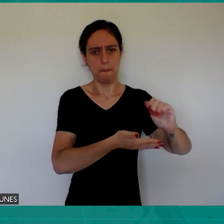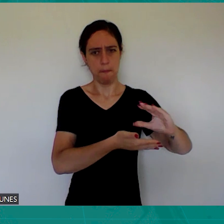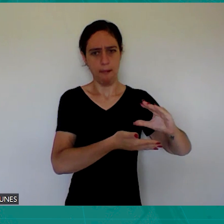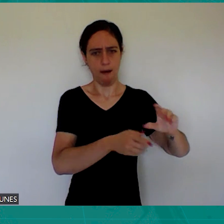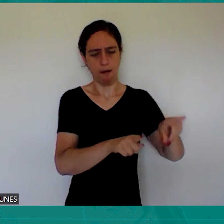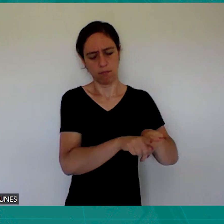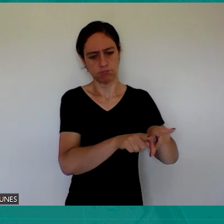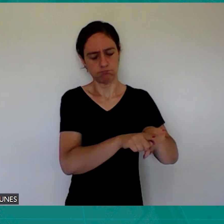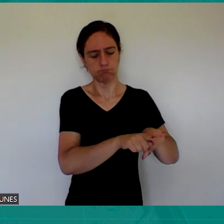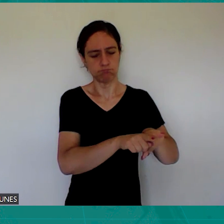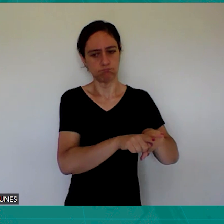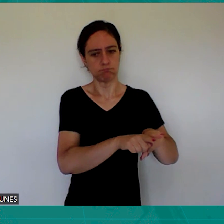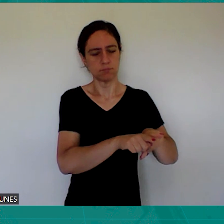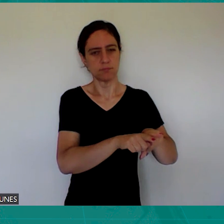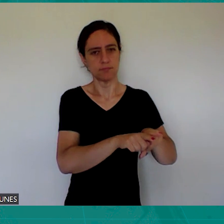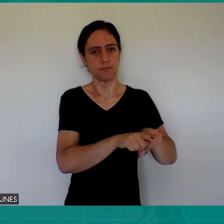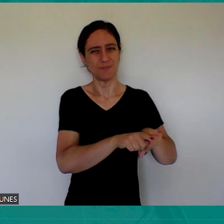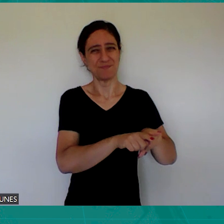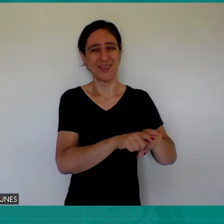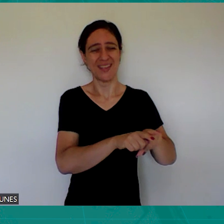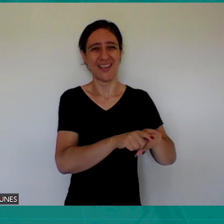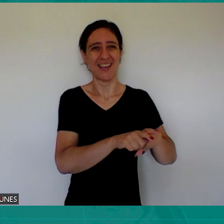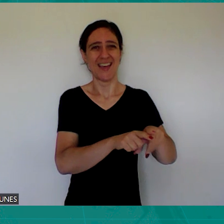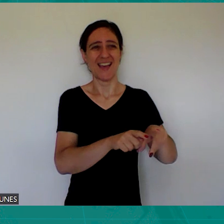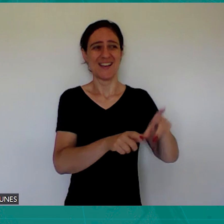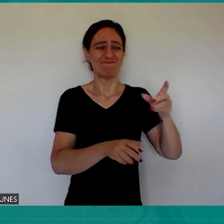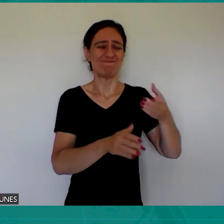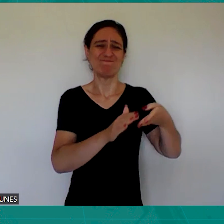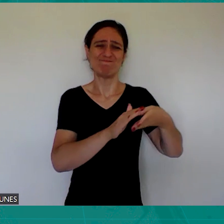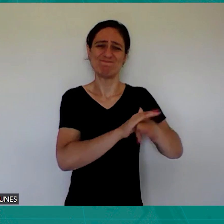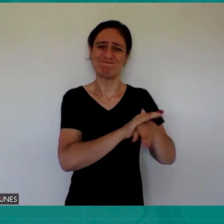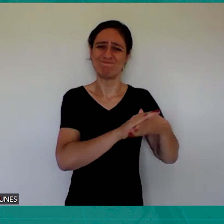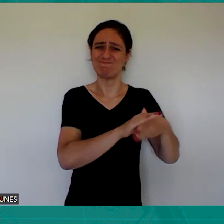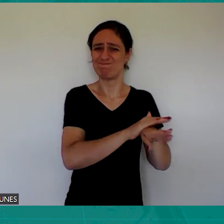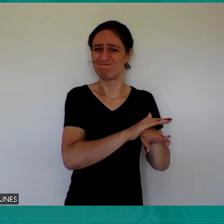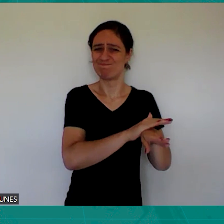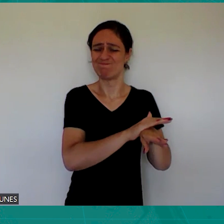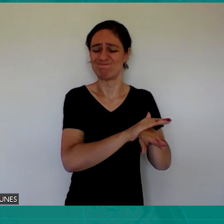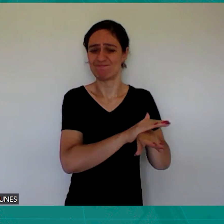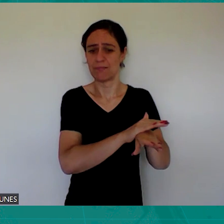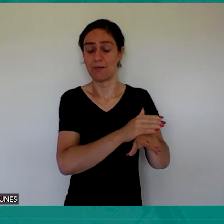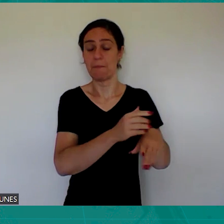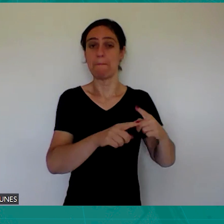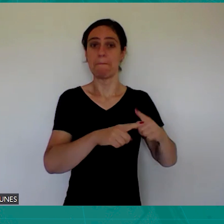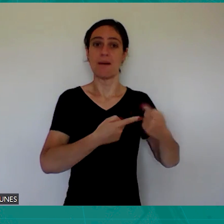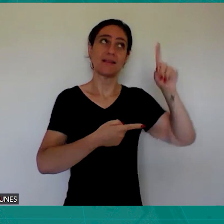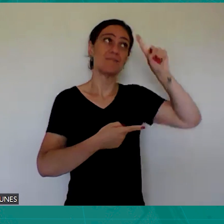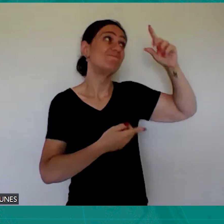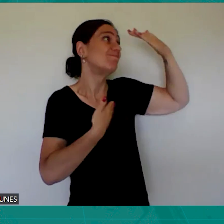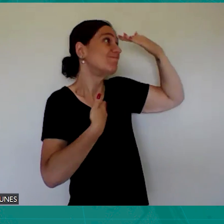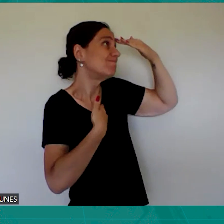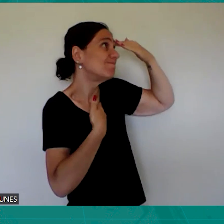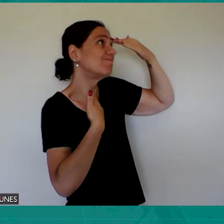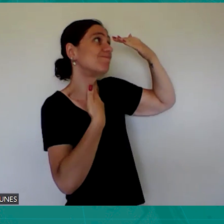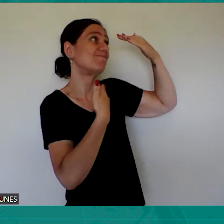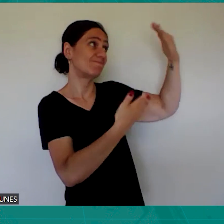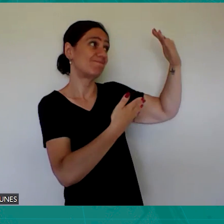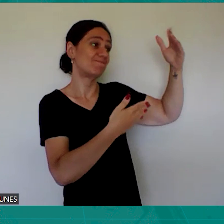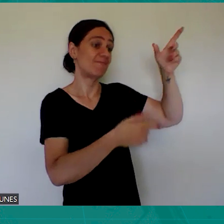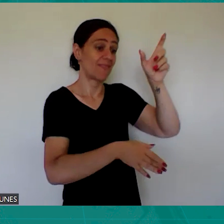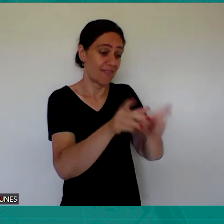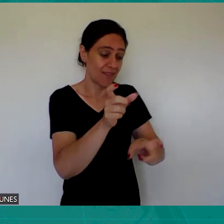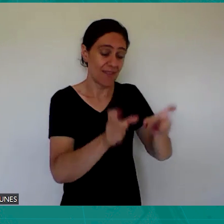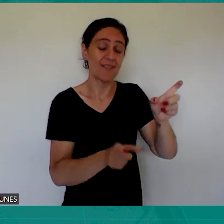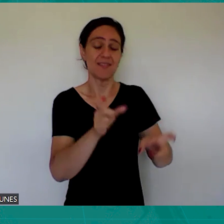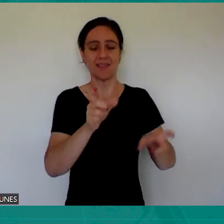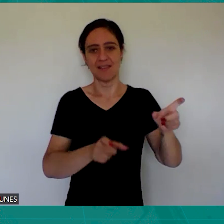eles ficam meio que incomodados. Mas graças ao Senhor, irmãos, eles sabiam que estavam aqui